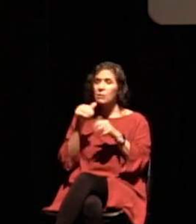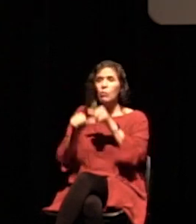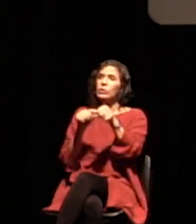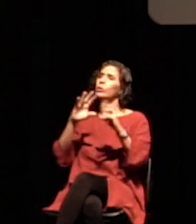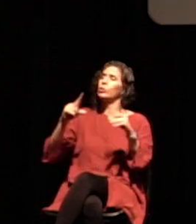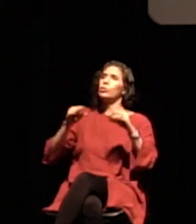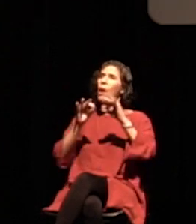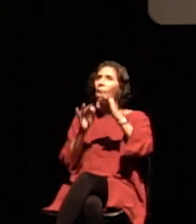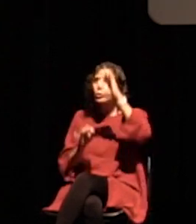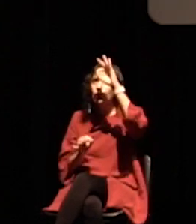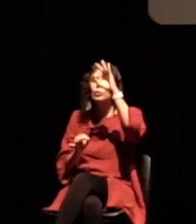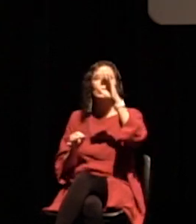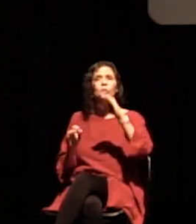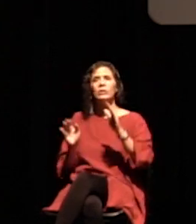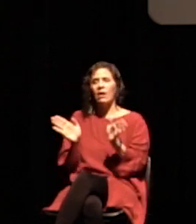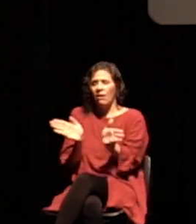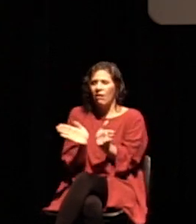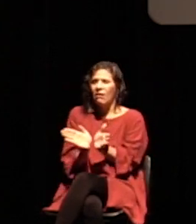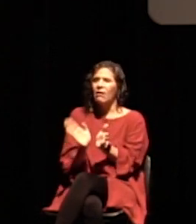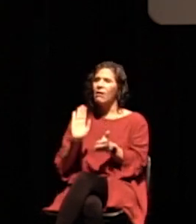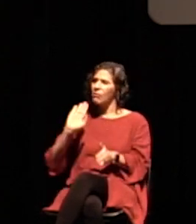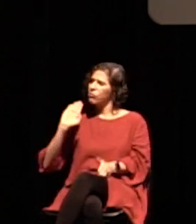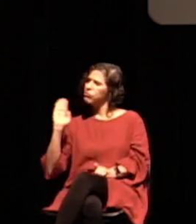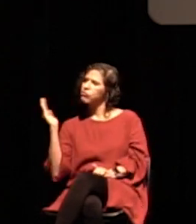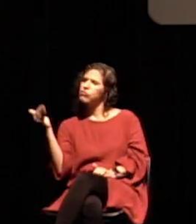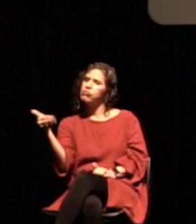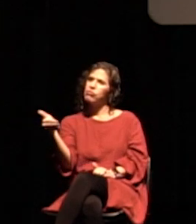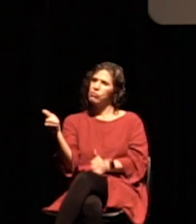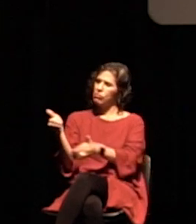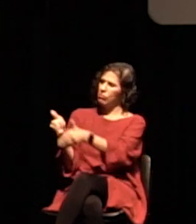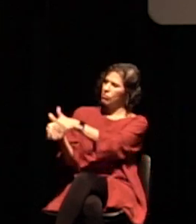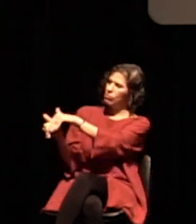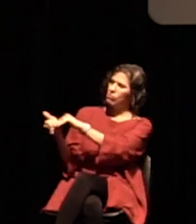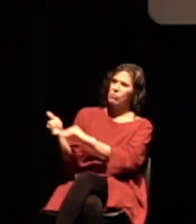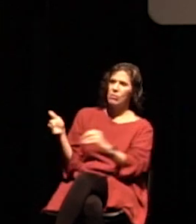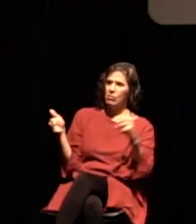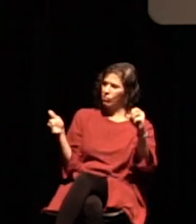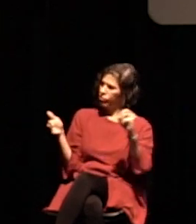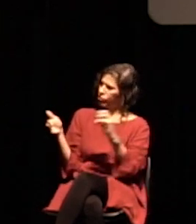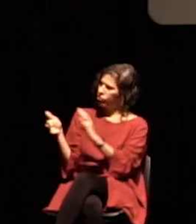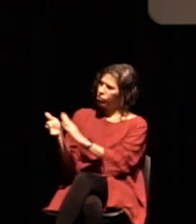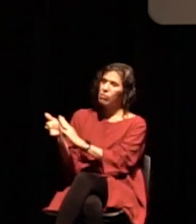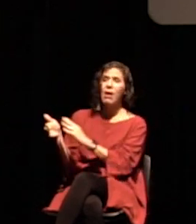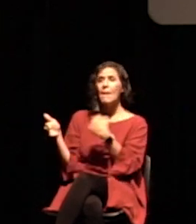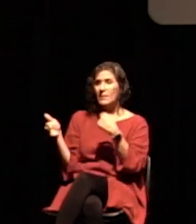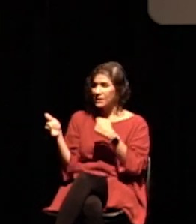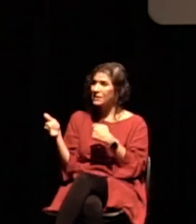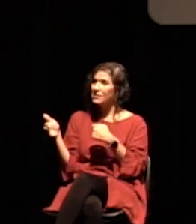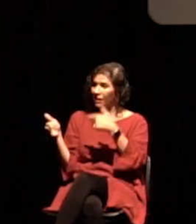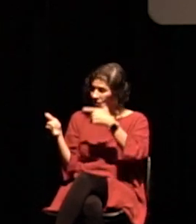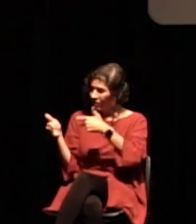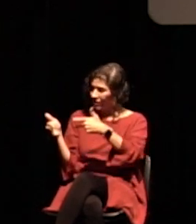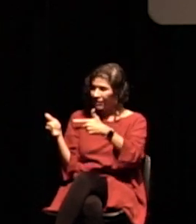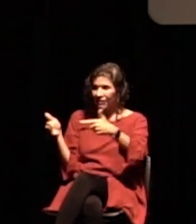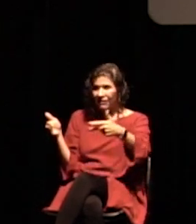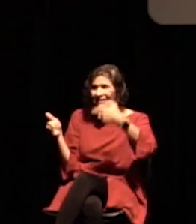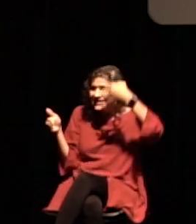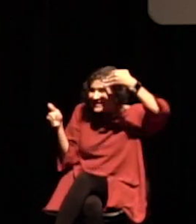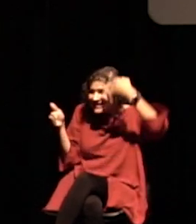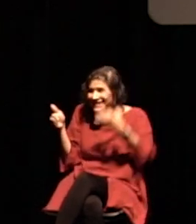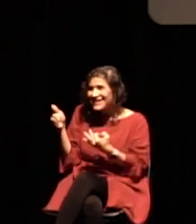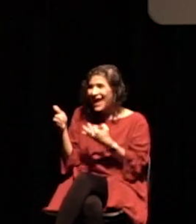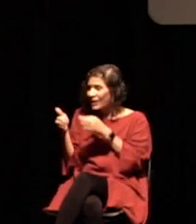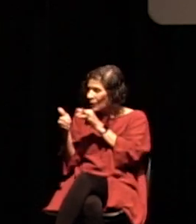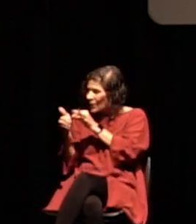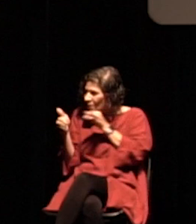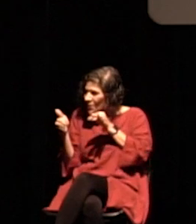a inclinação daquela placa de policarbonato onde são projetados os Super 8. Então, é